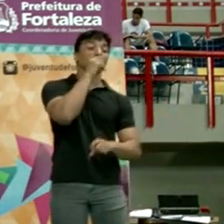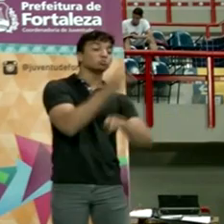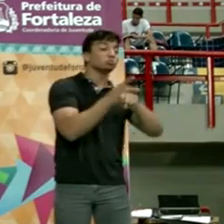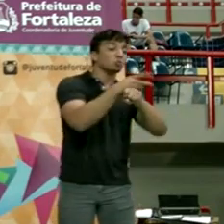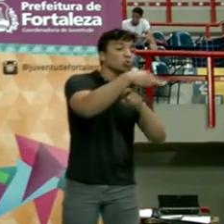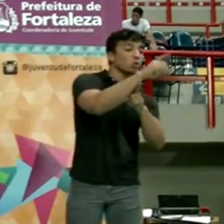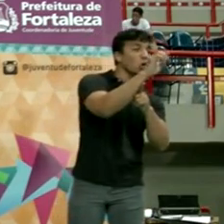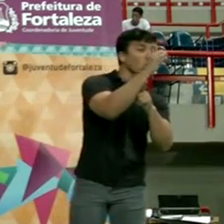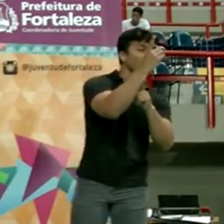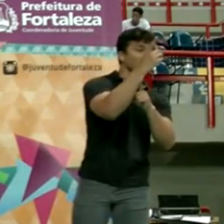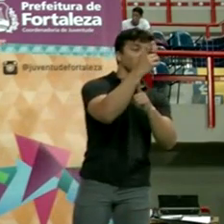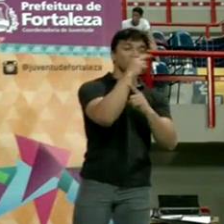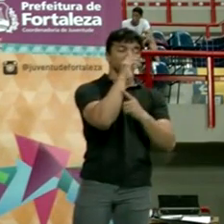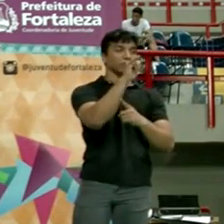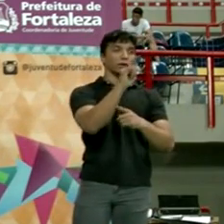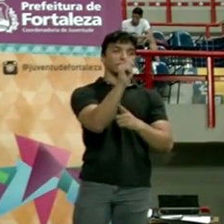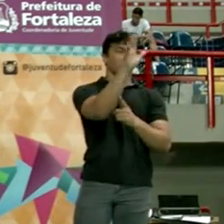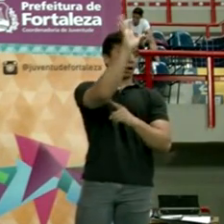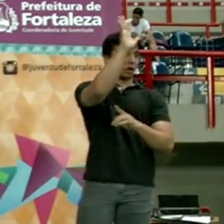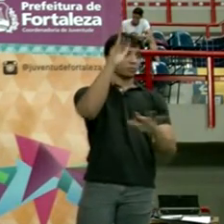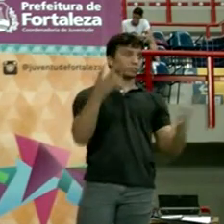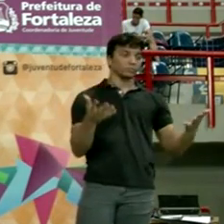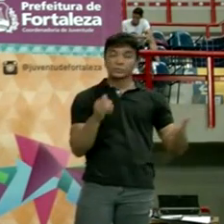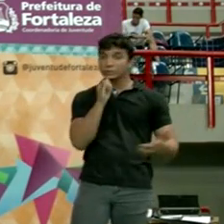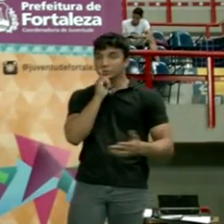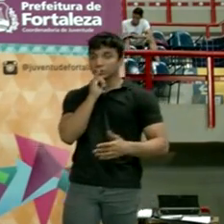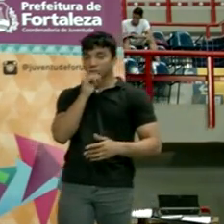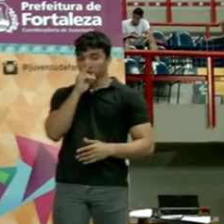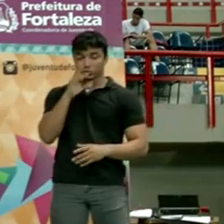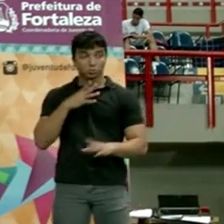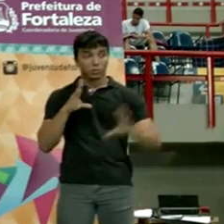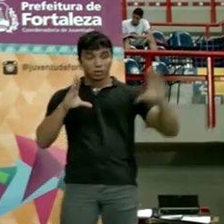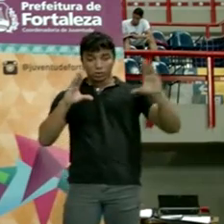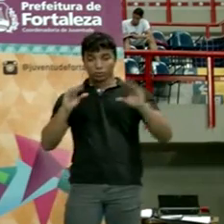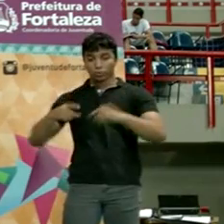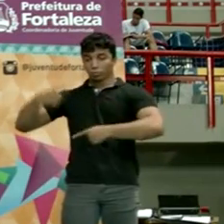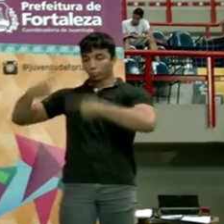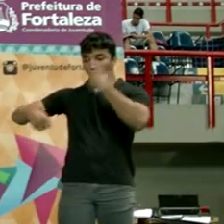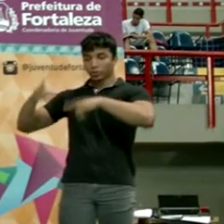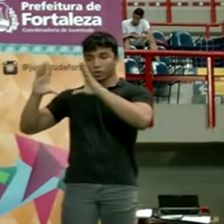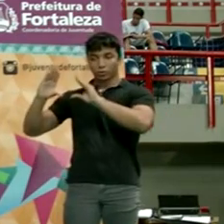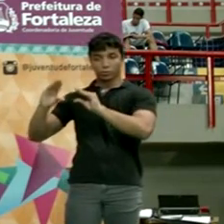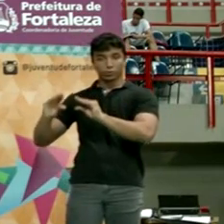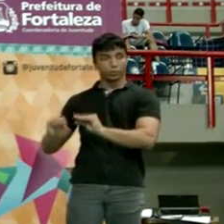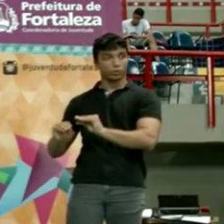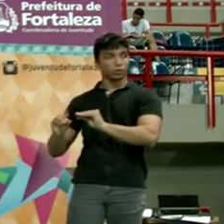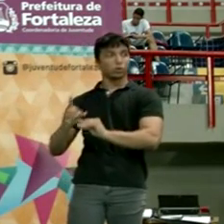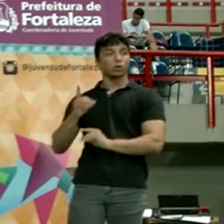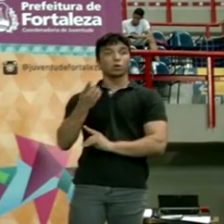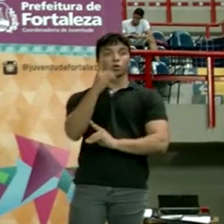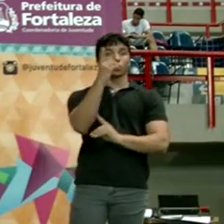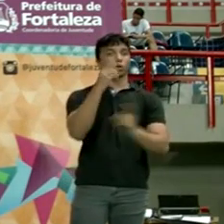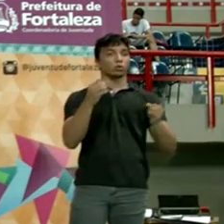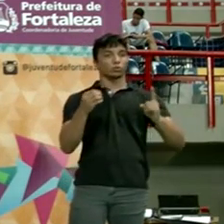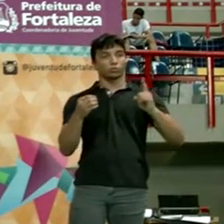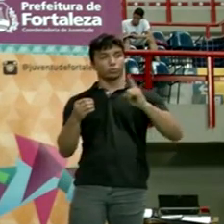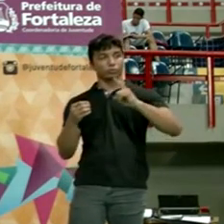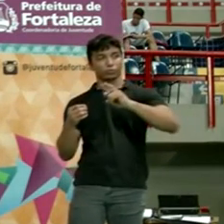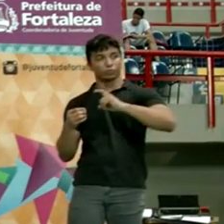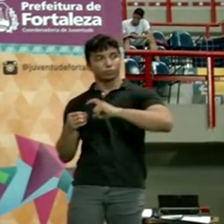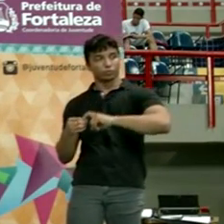muito procurado, ele passa a ser caro. Se acalmar a política, o dólar volta a